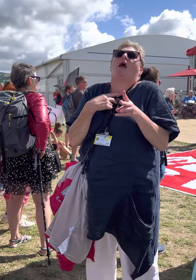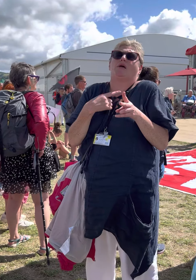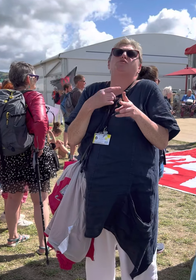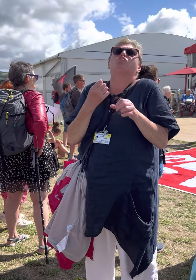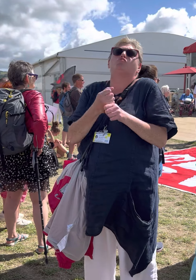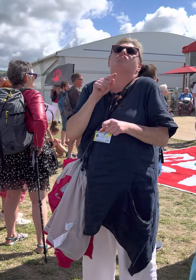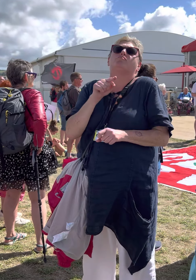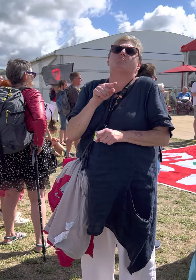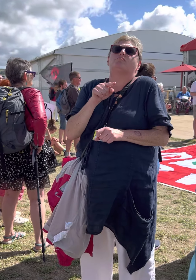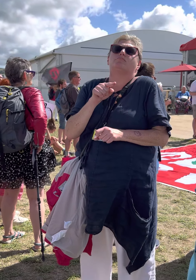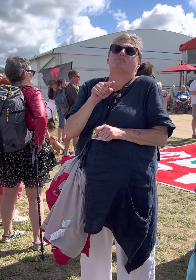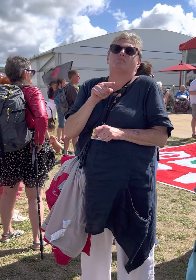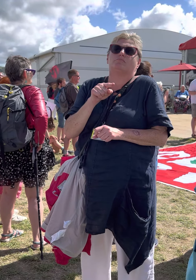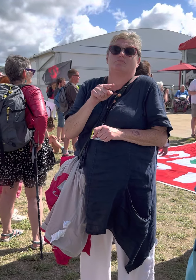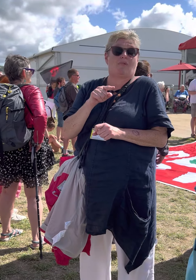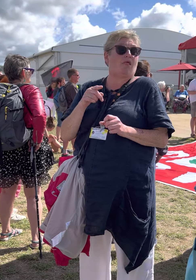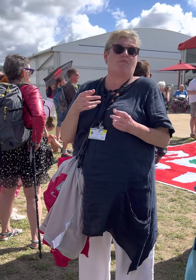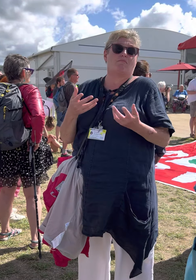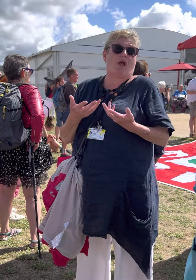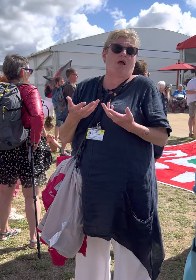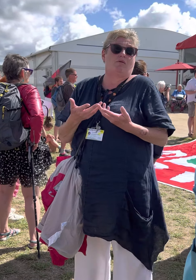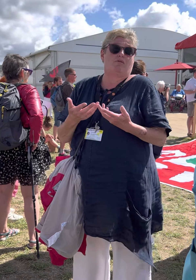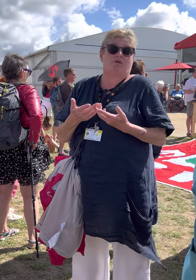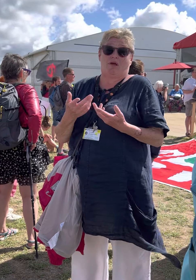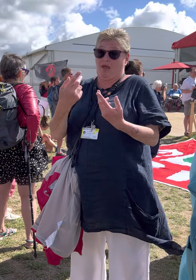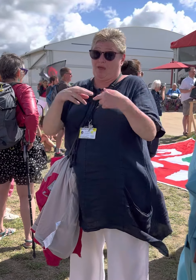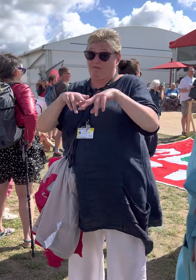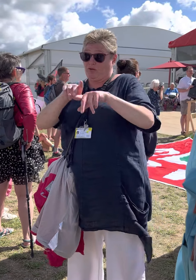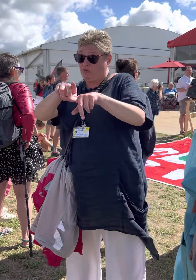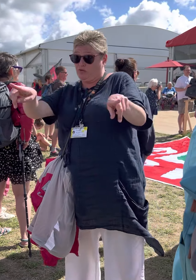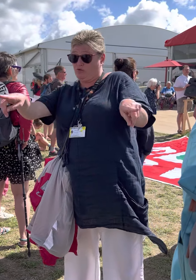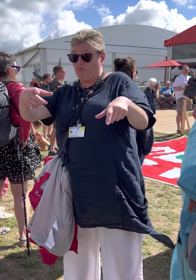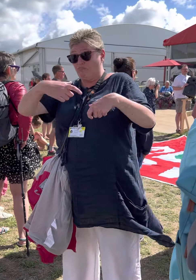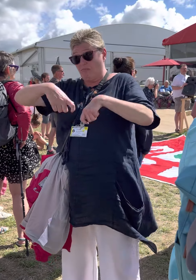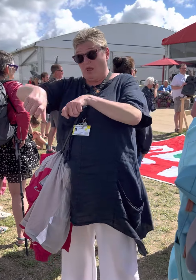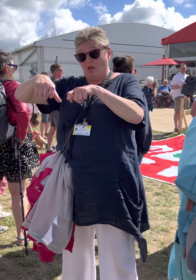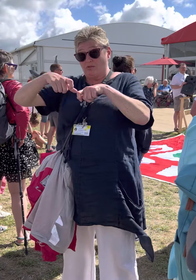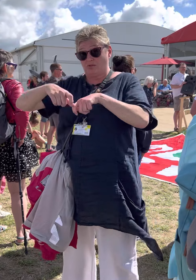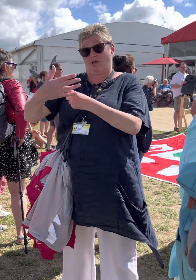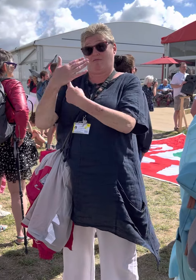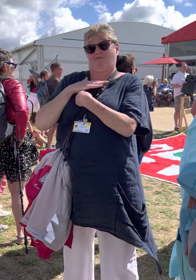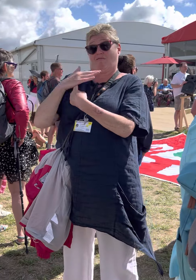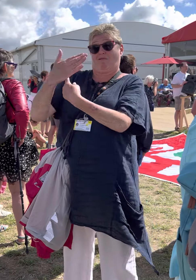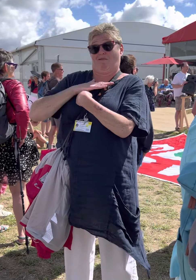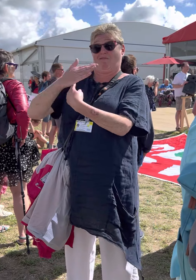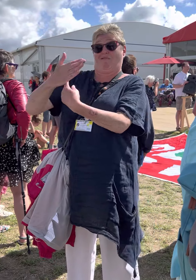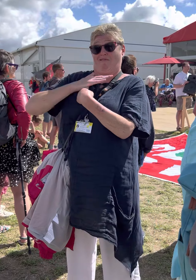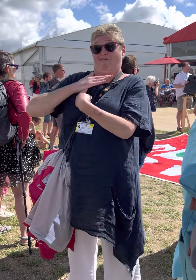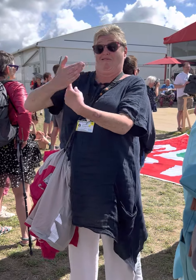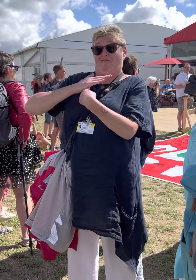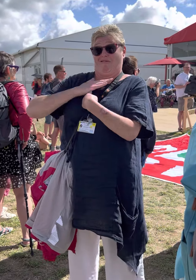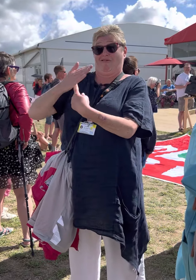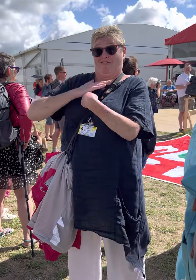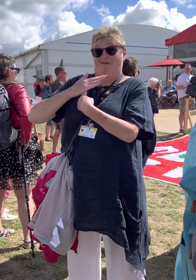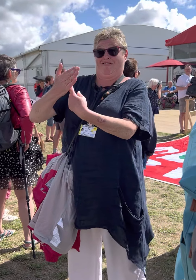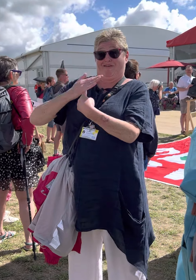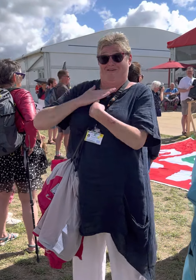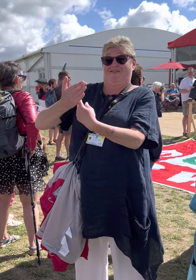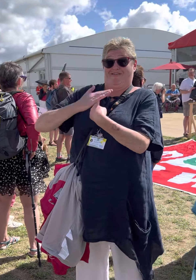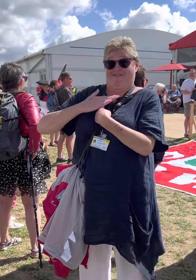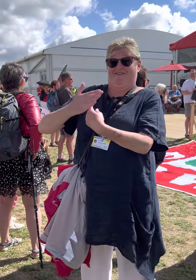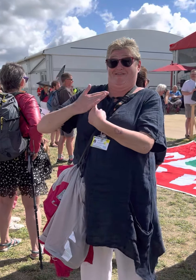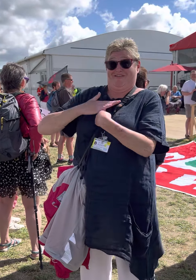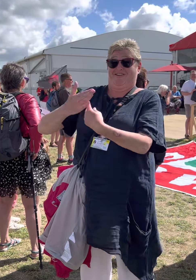wneud hyn, a hynny os ydych chi yn parhau i bwyso arna fi i wneud